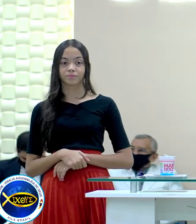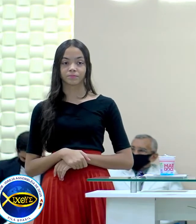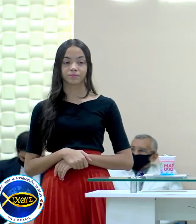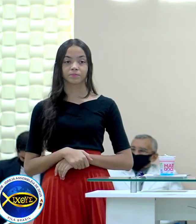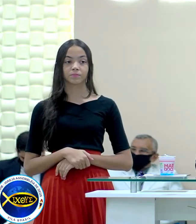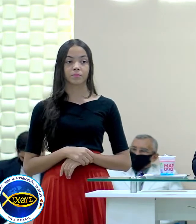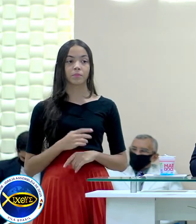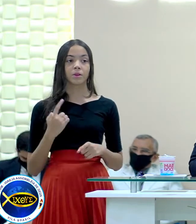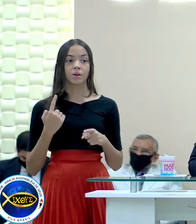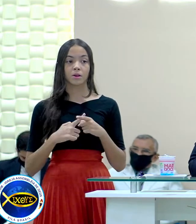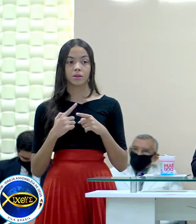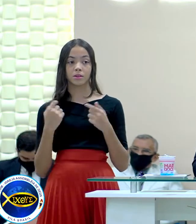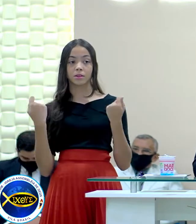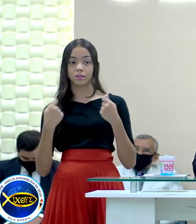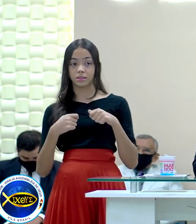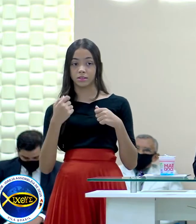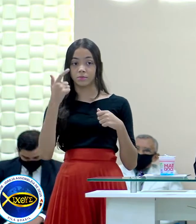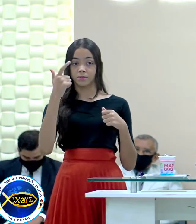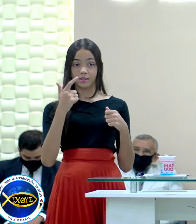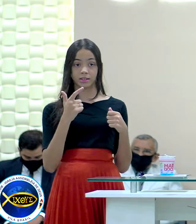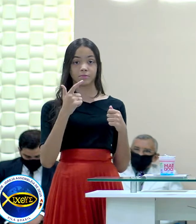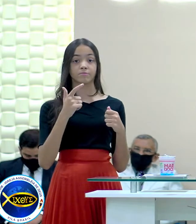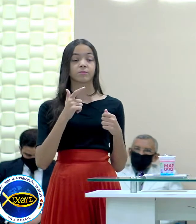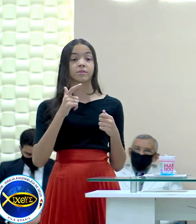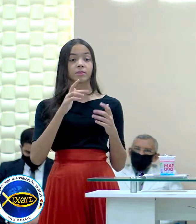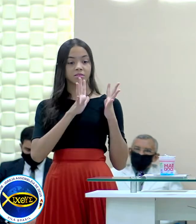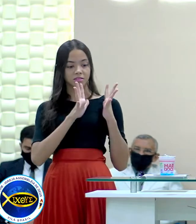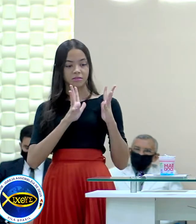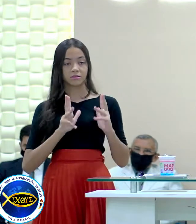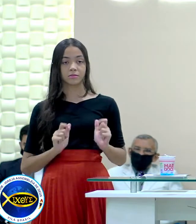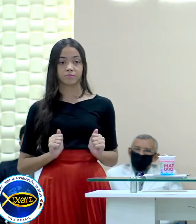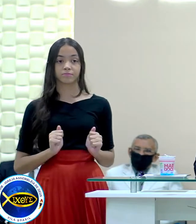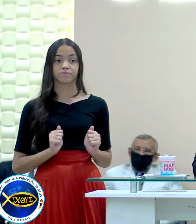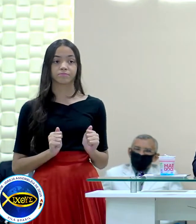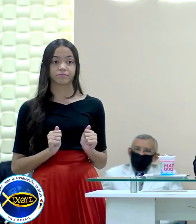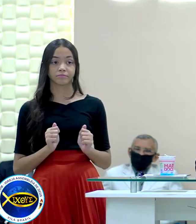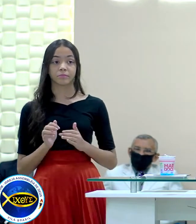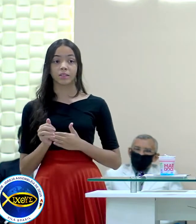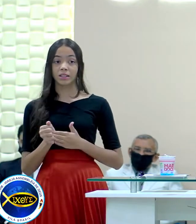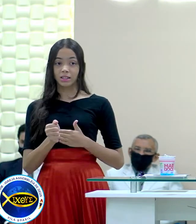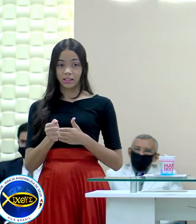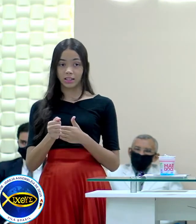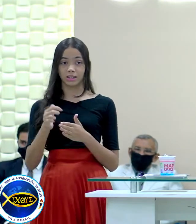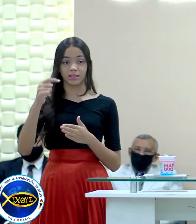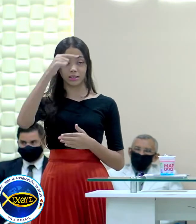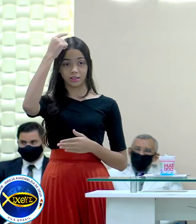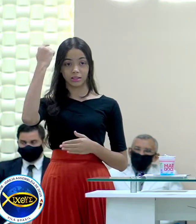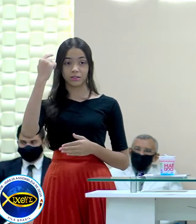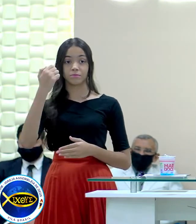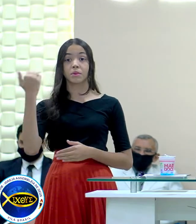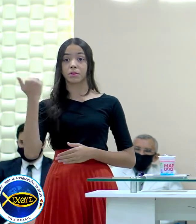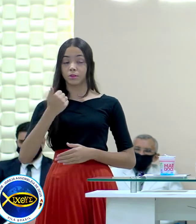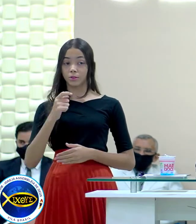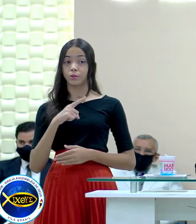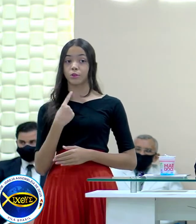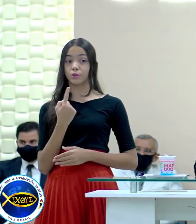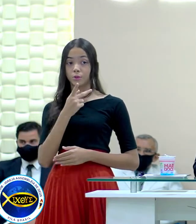Porque devemos ser santos, porque devemos nos conduzir em santidade. Primeiro, porque o nosso Pai é